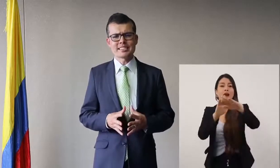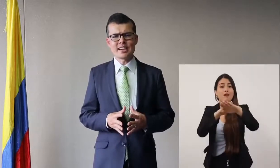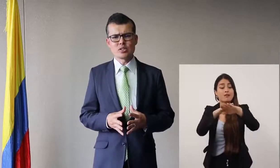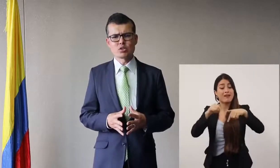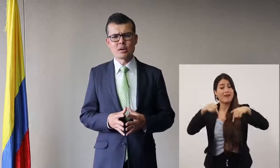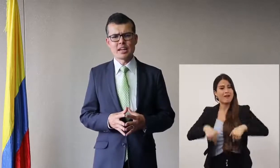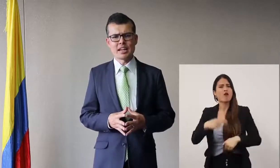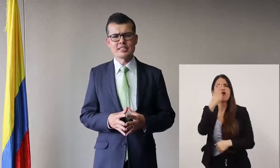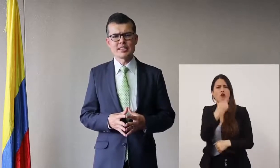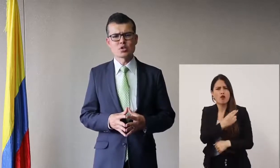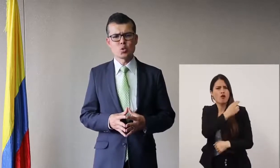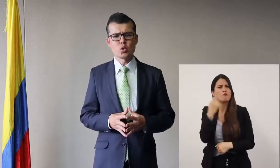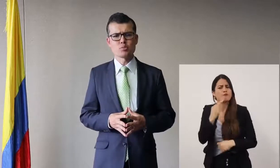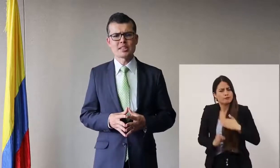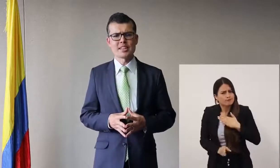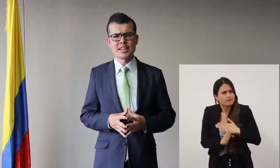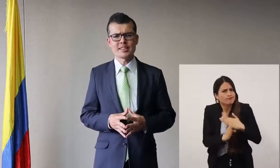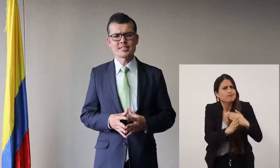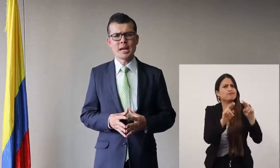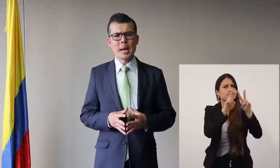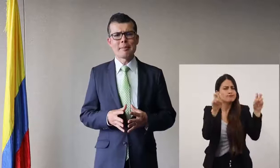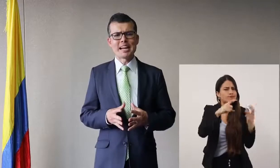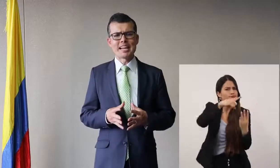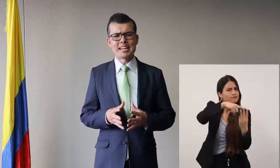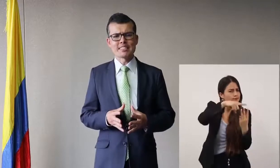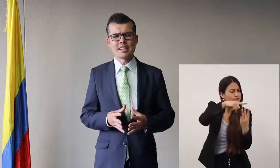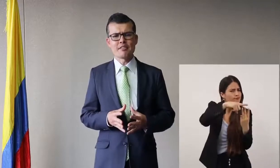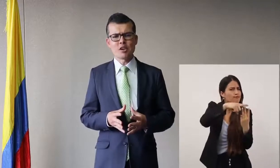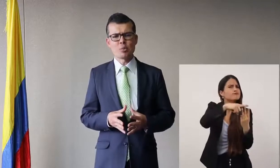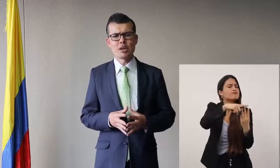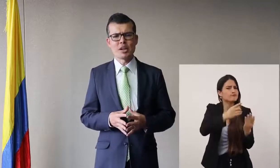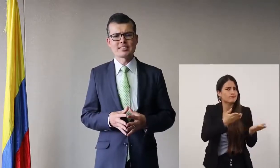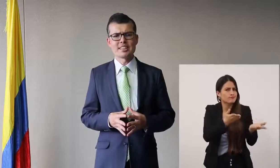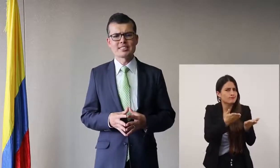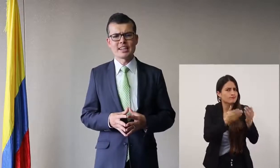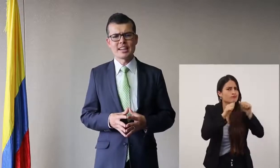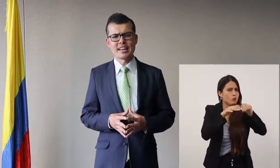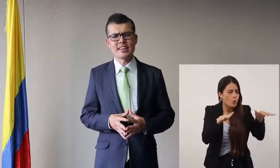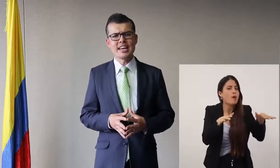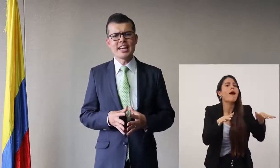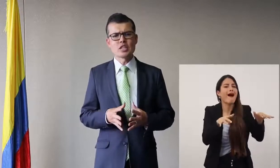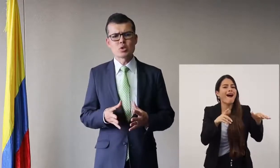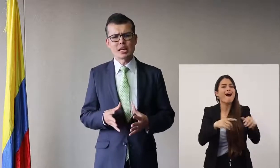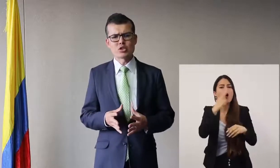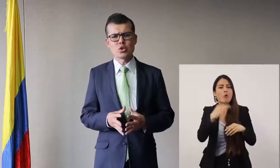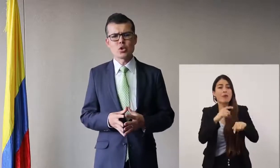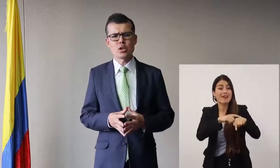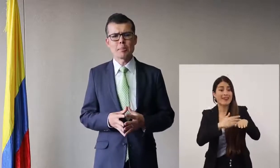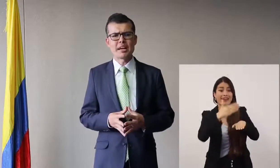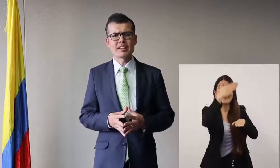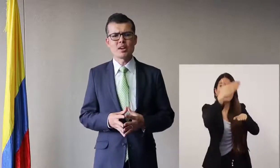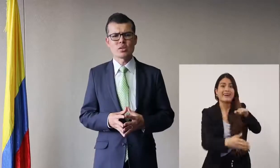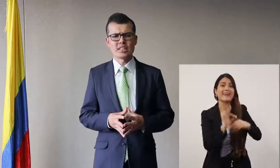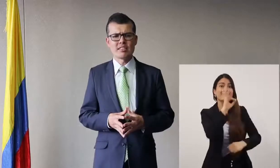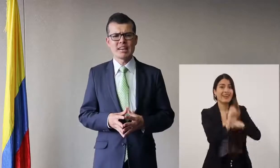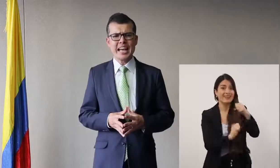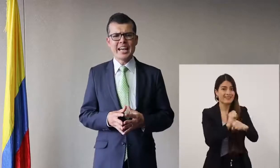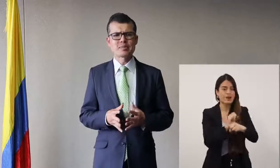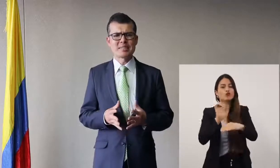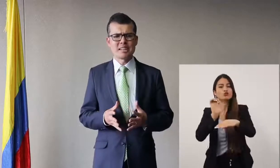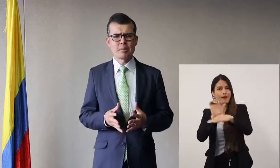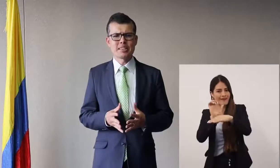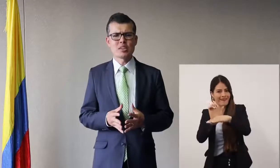tendrá 3 años para realizar estudios pertinentes para analizar el fenómeno de la siniestralidad y su relación con la pérdida